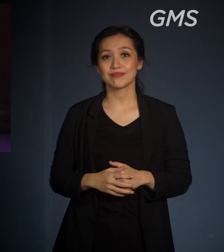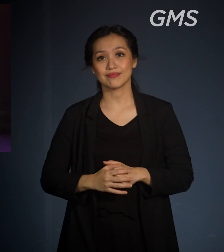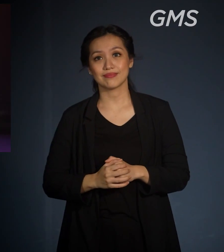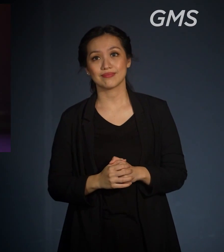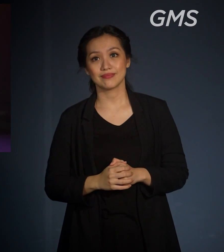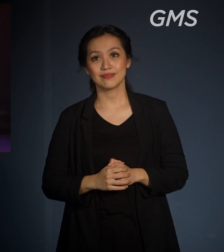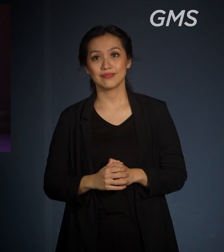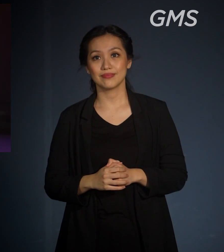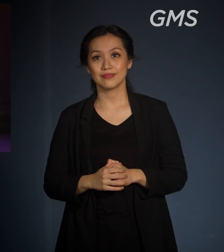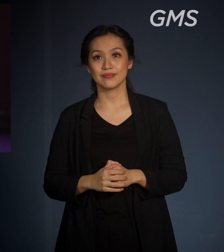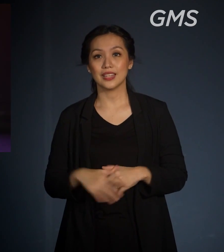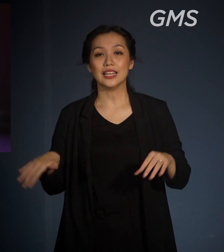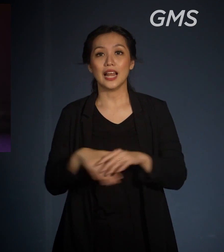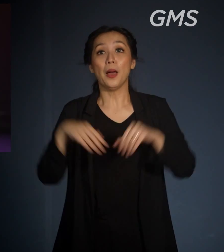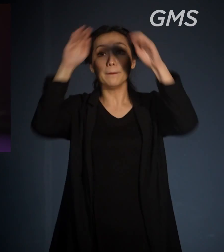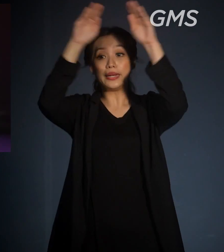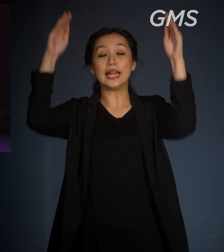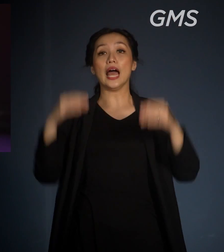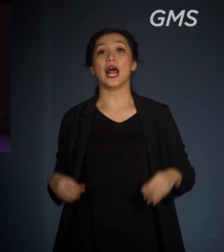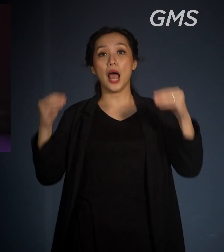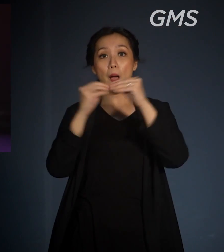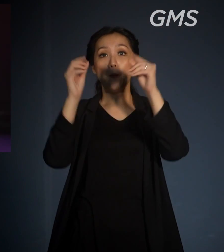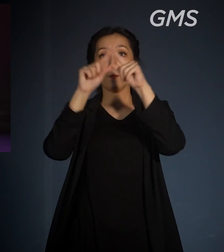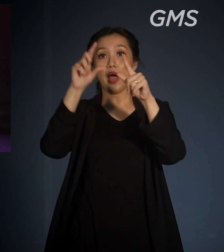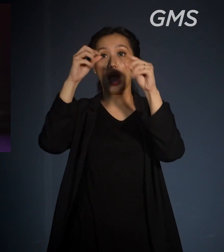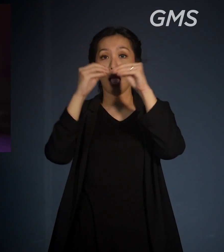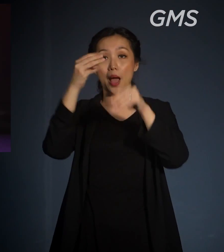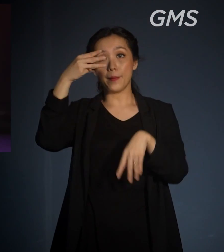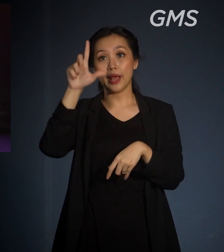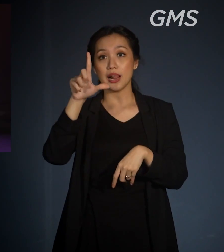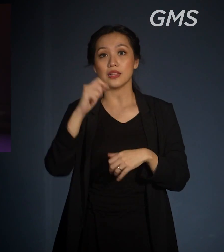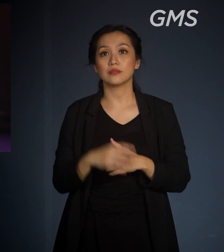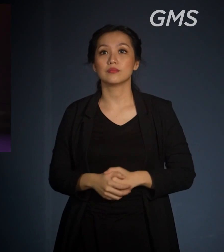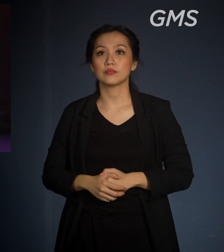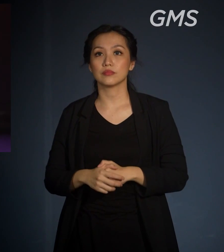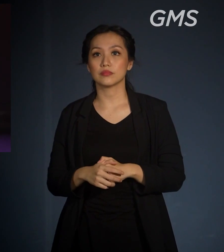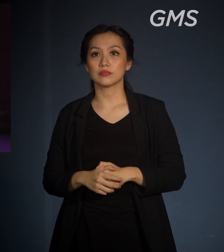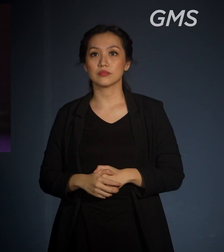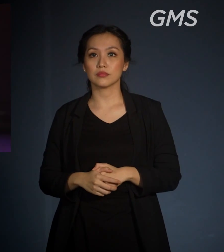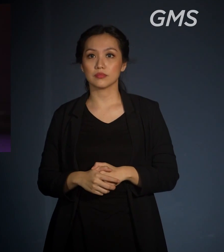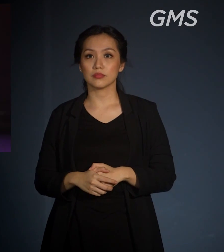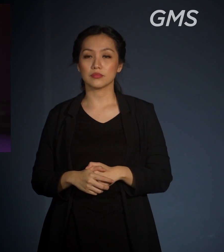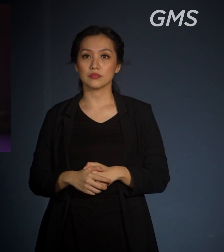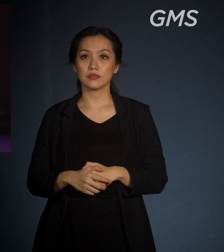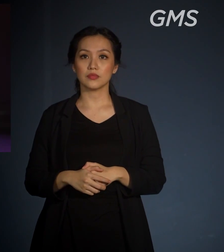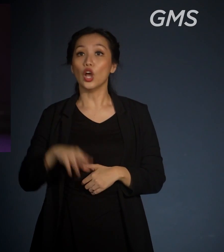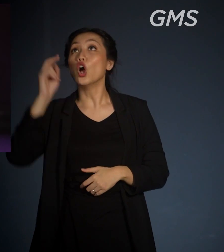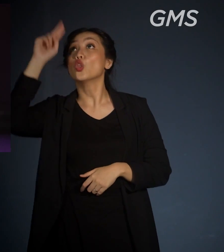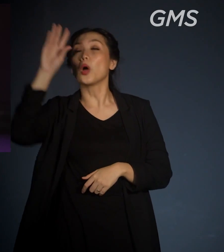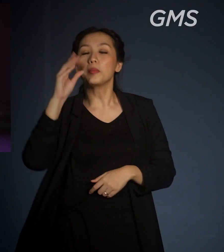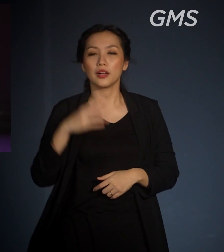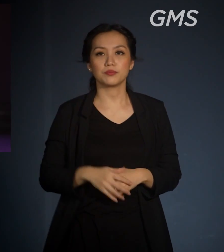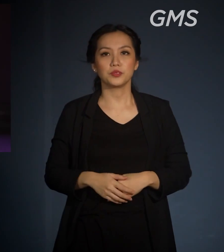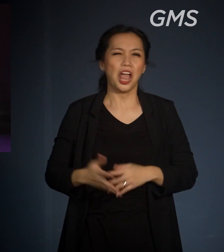Dalam kasus Menara Babel, Tuhan sendiri ngomong, ya, mulai dari sekarang, apapun yang mereka rencanakan,